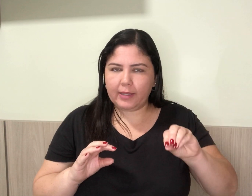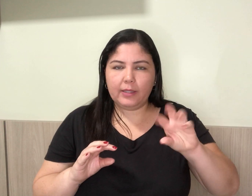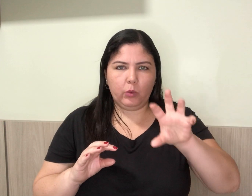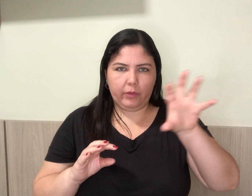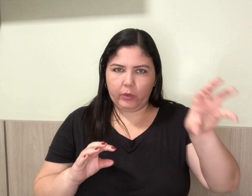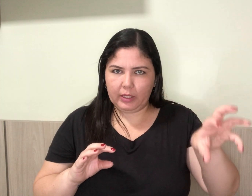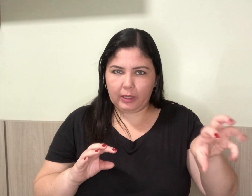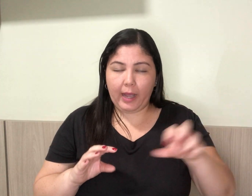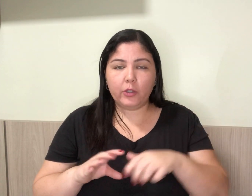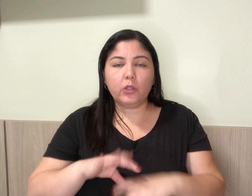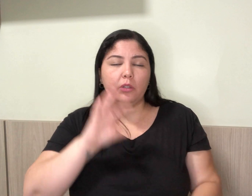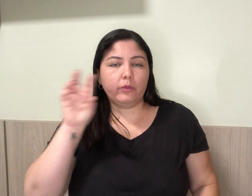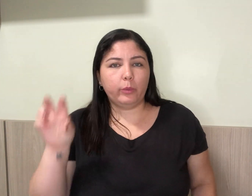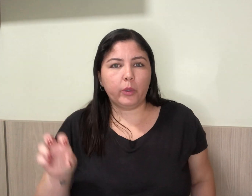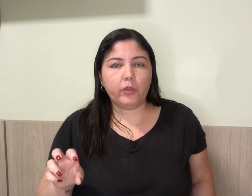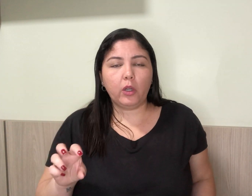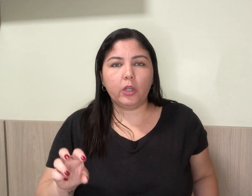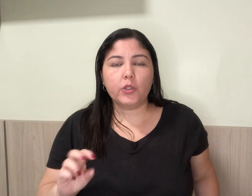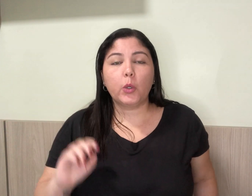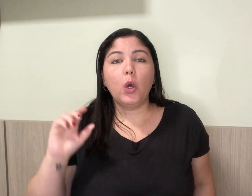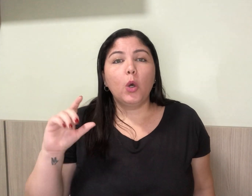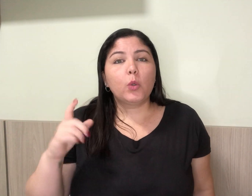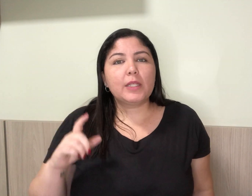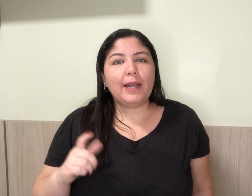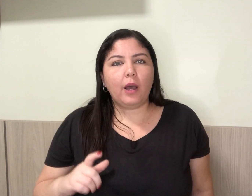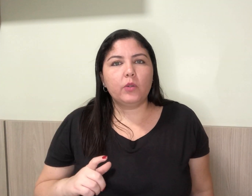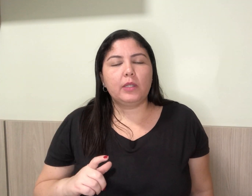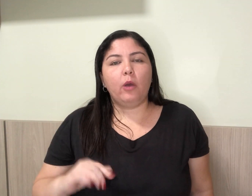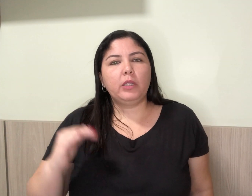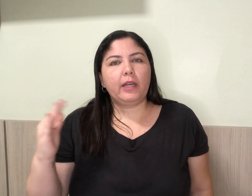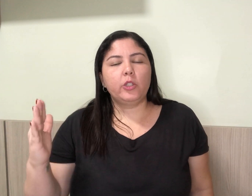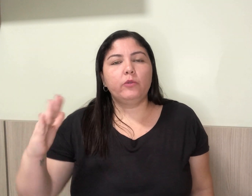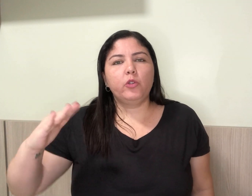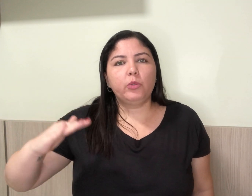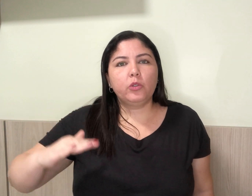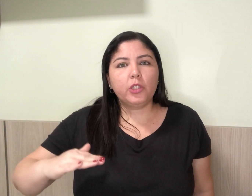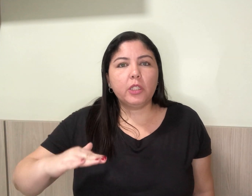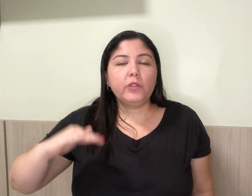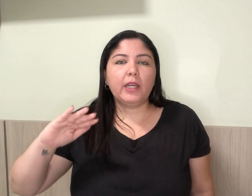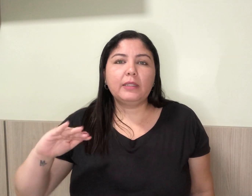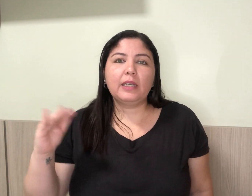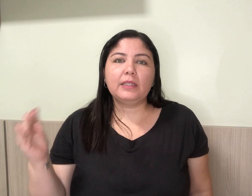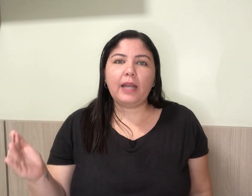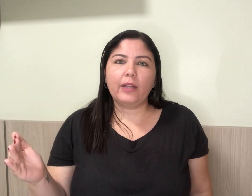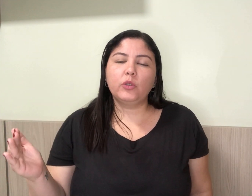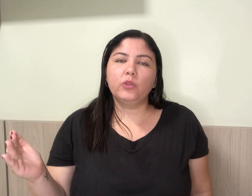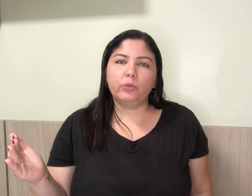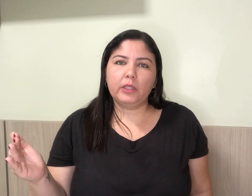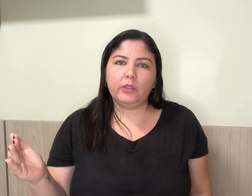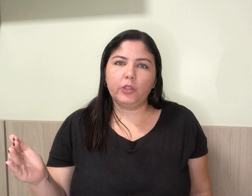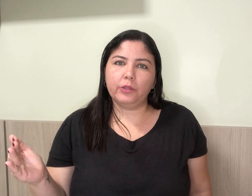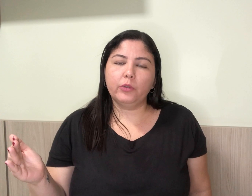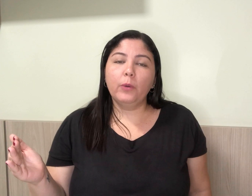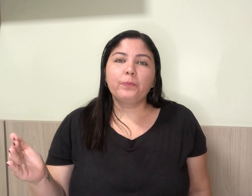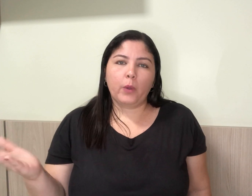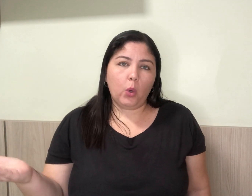frases no nível sintático e no nível morfológico, os graus, né? Aumentativo, diminutivo e a intensidade do substantivo ou